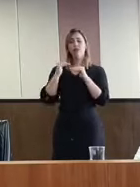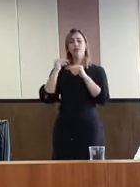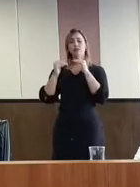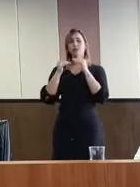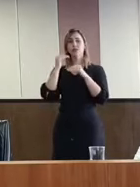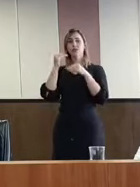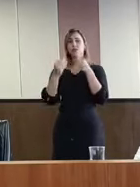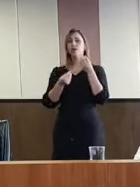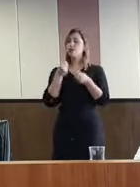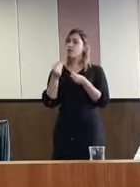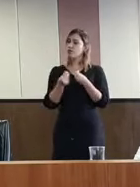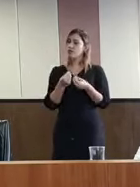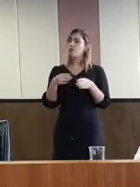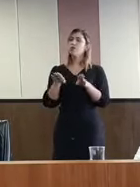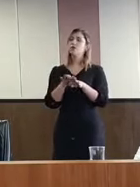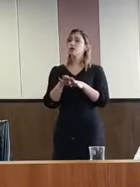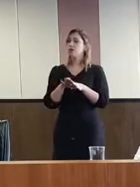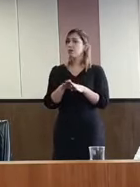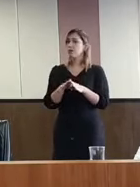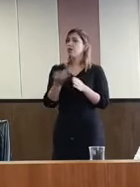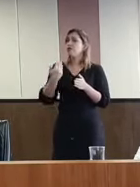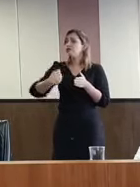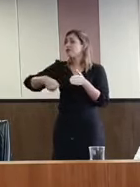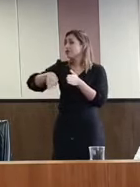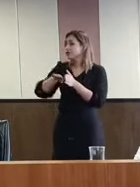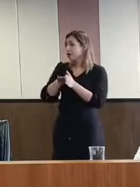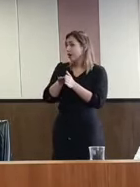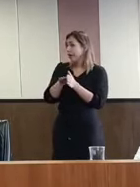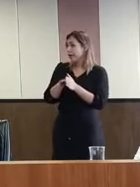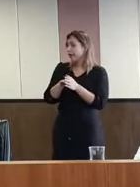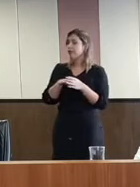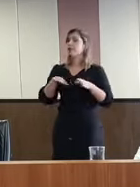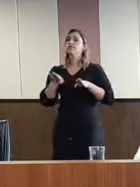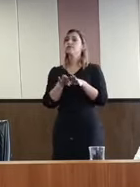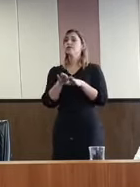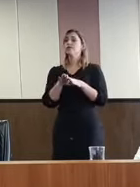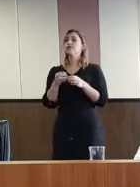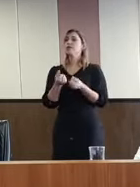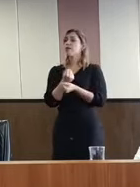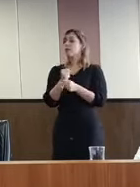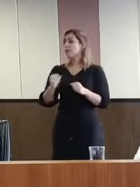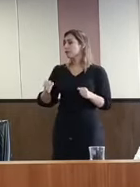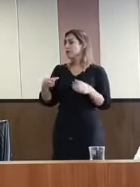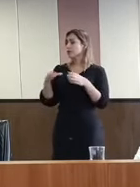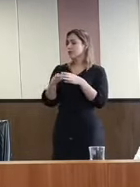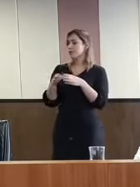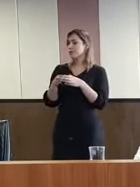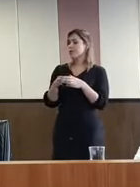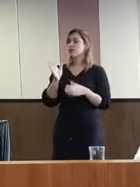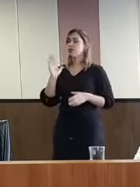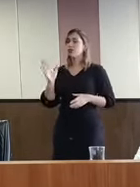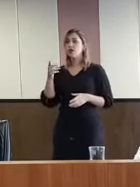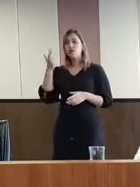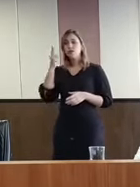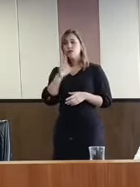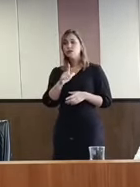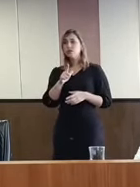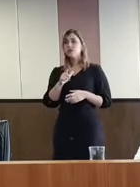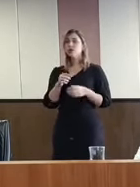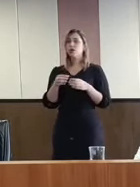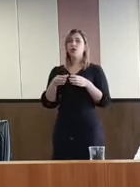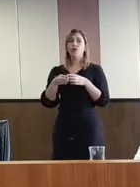de acordo com a disponibilidade dos kits encaminhados pelo Ministério da Saúde e pela ampliação da equipe. Nós já ampliamos a carga